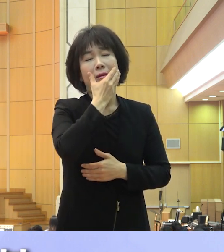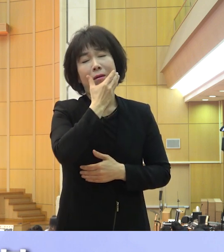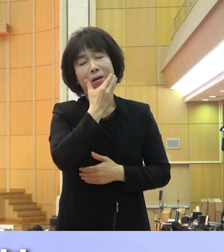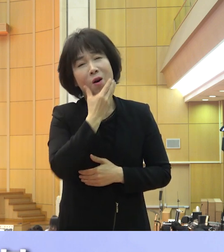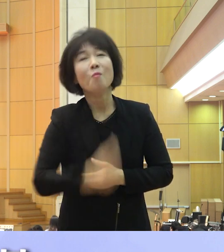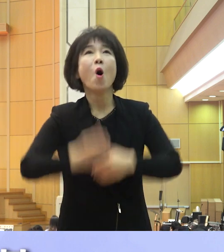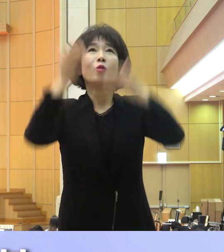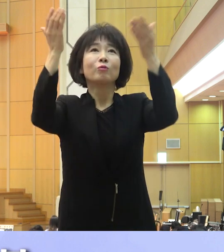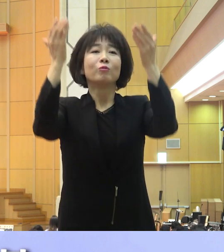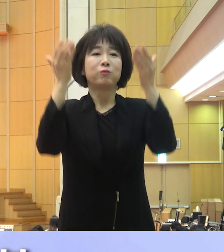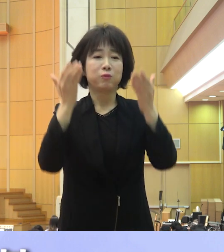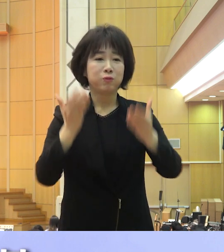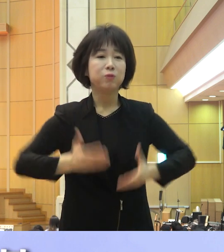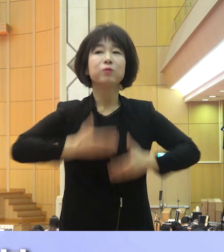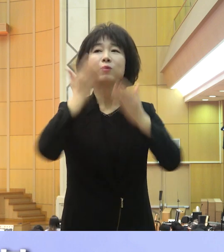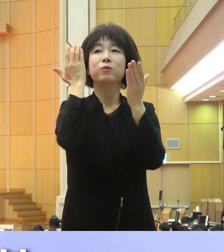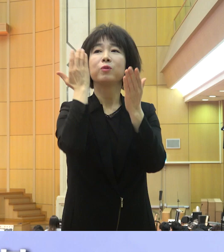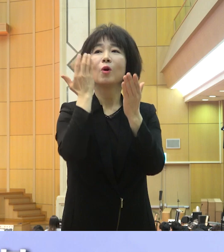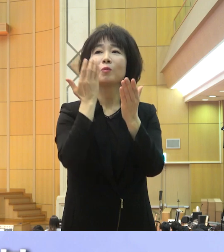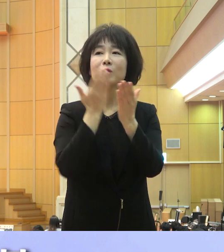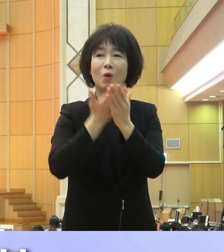왔사오니 복